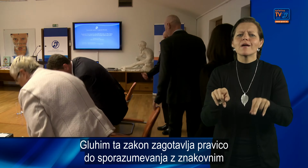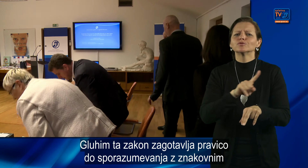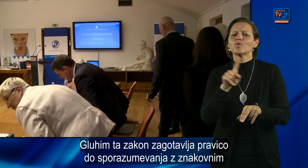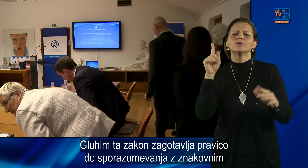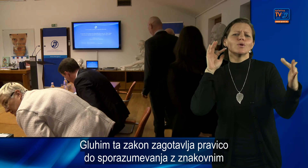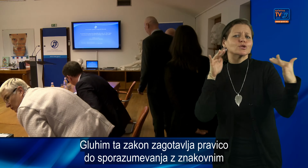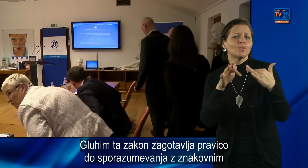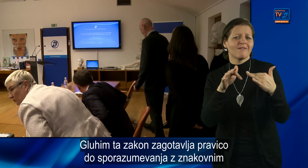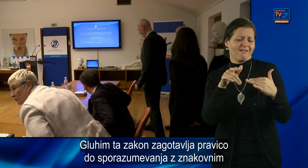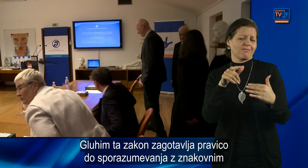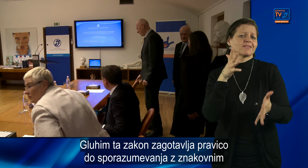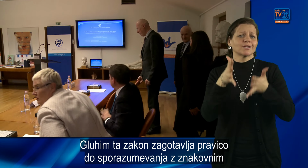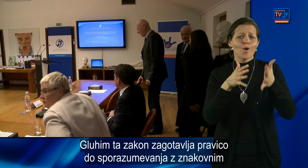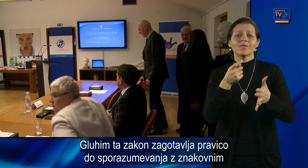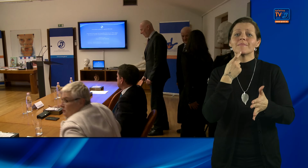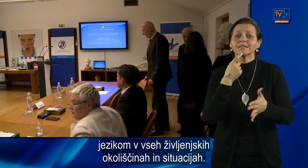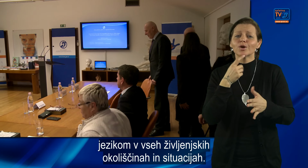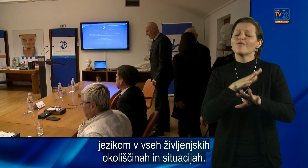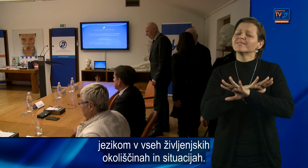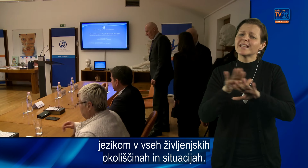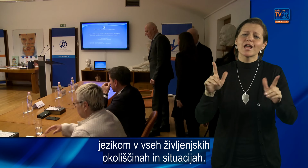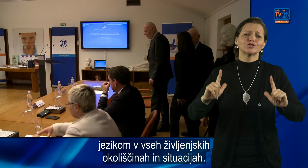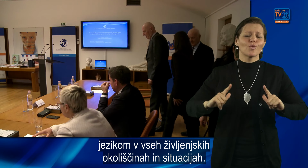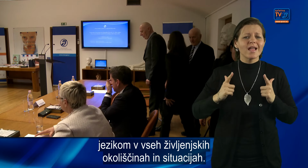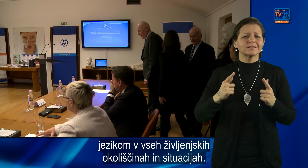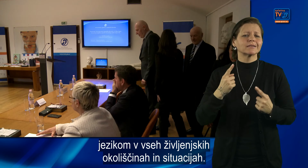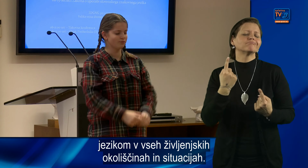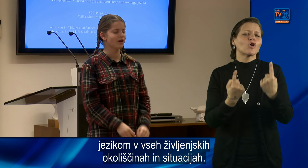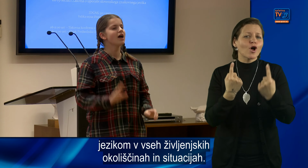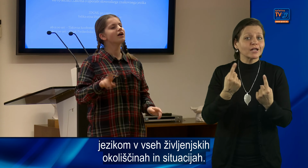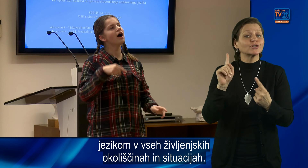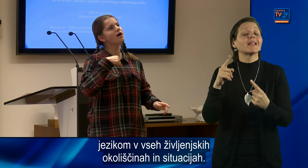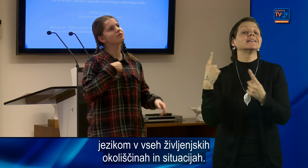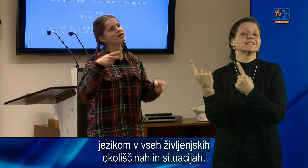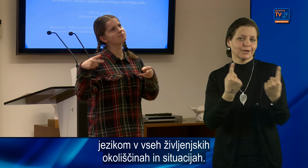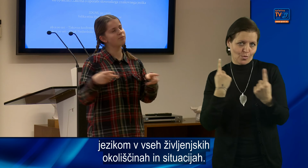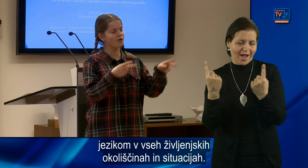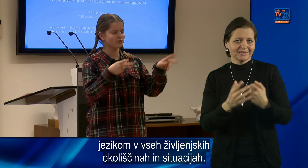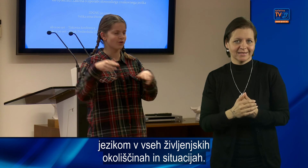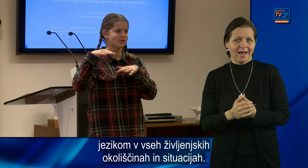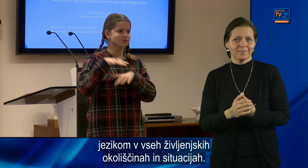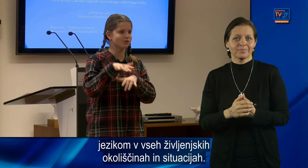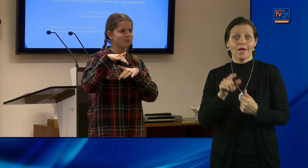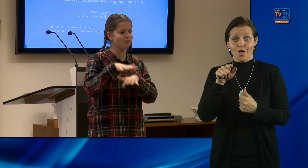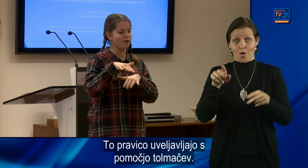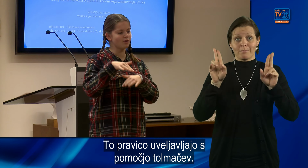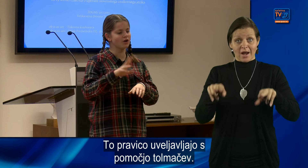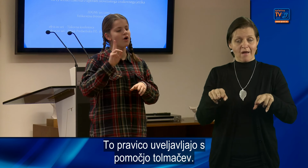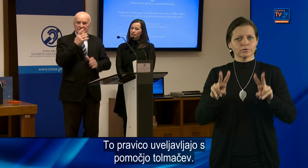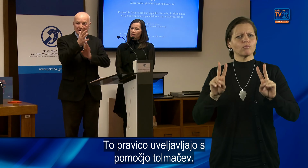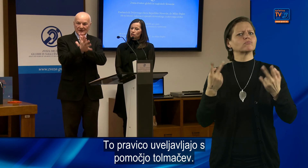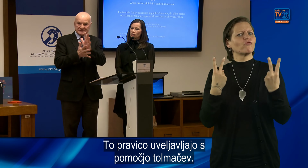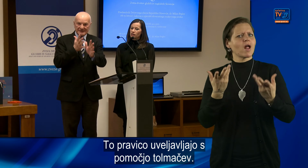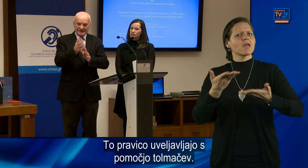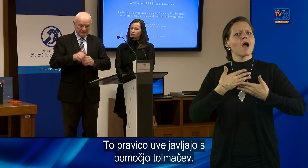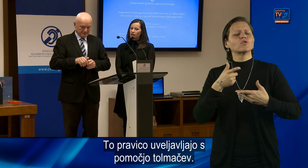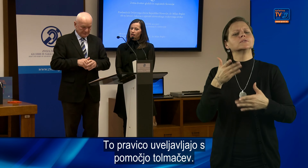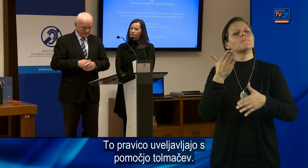zagotavlja pravico do sporazumevanja z znakovnim jezikom v vseh življenjskih okoliščinah in situacijah. To